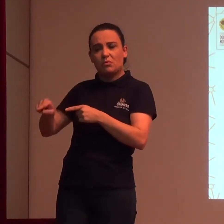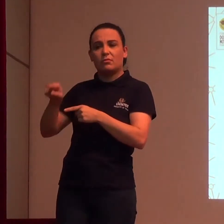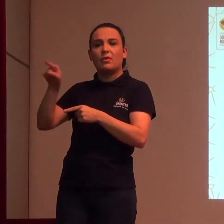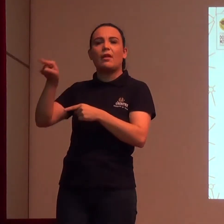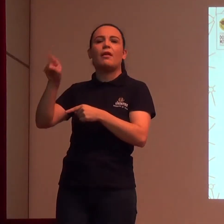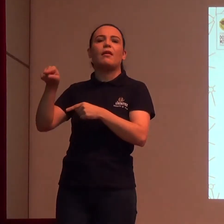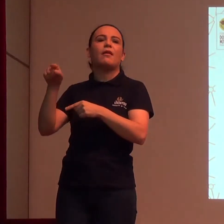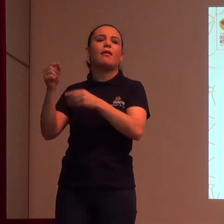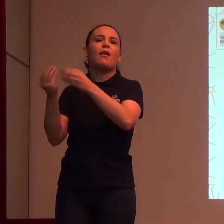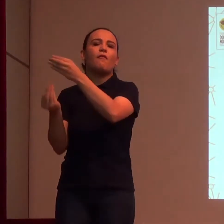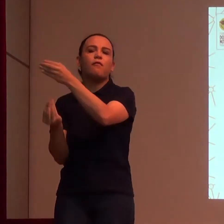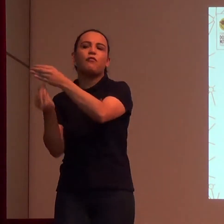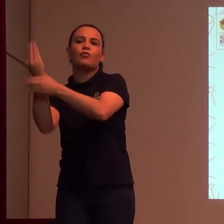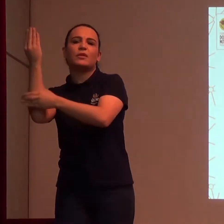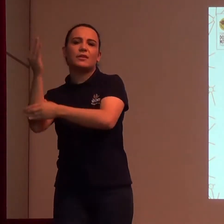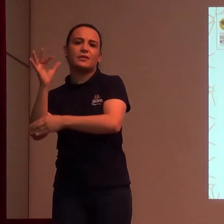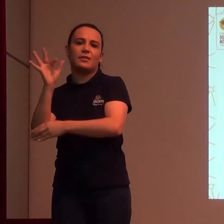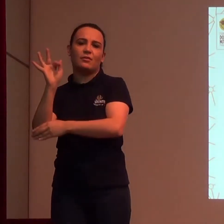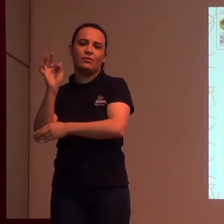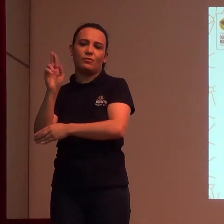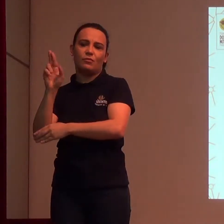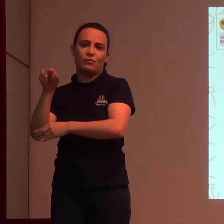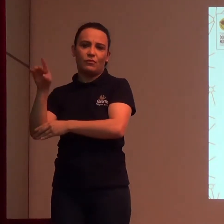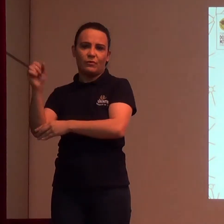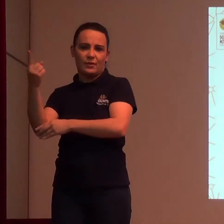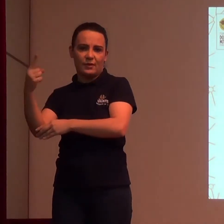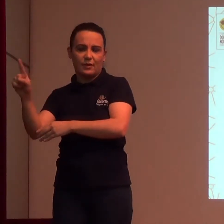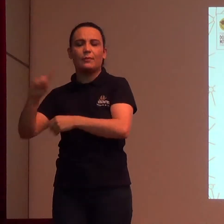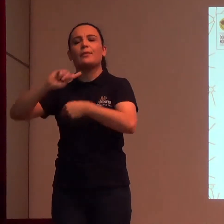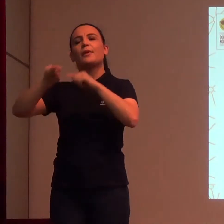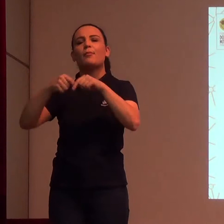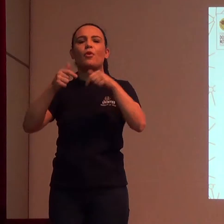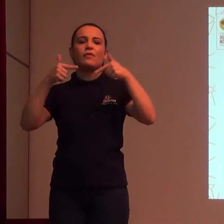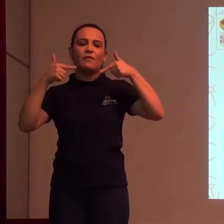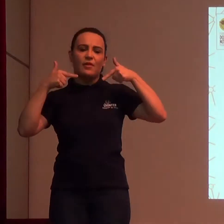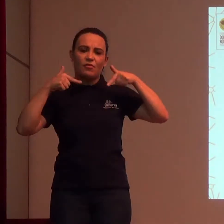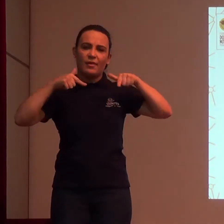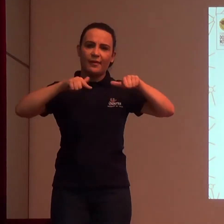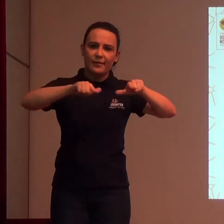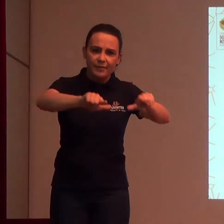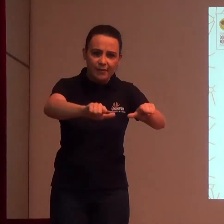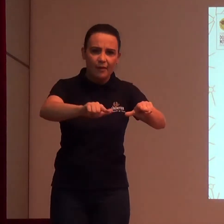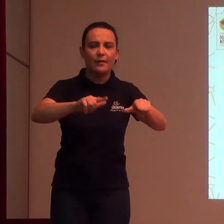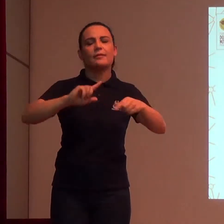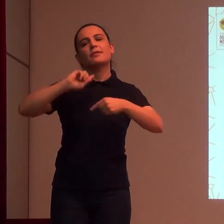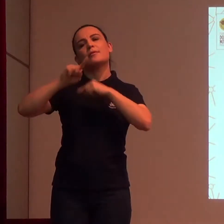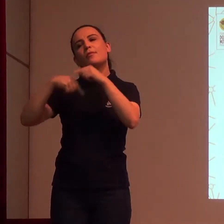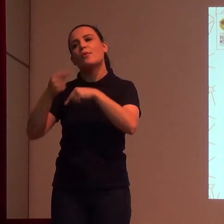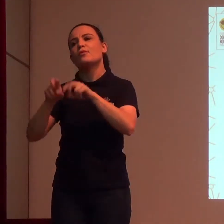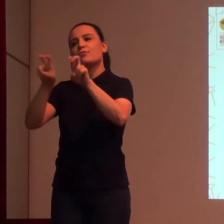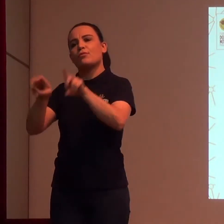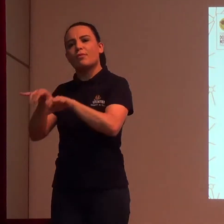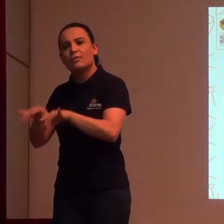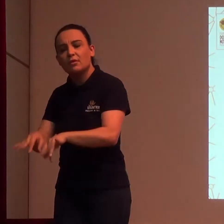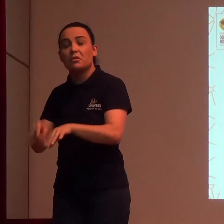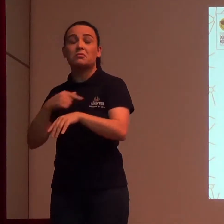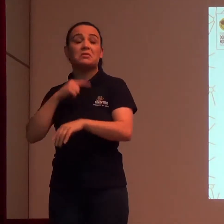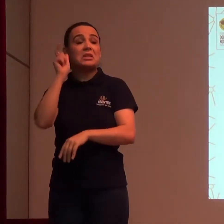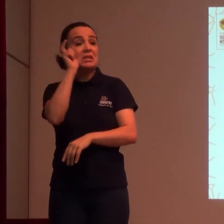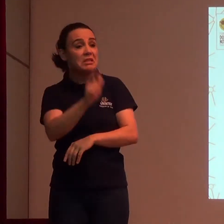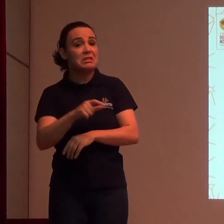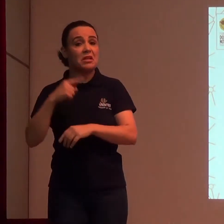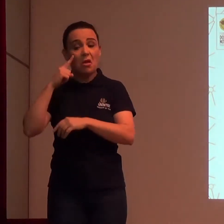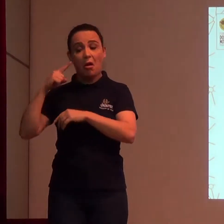fundação. Nem existia ainda, depois disso veio a fita cassete, depois que começou a questão do computador. Então acho interessante